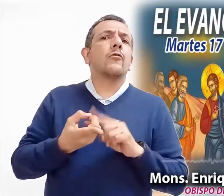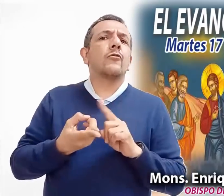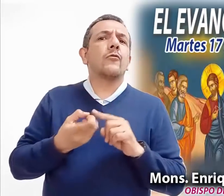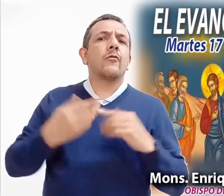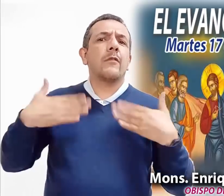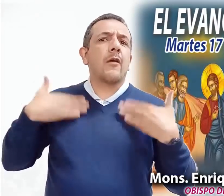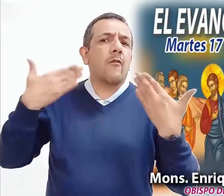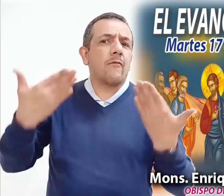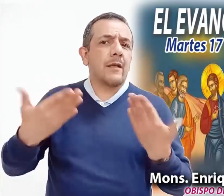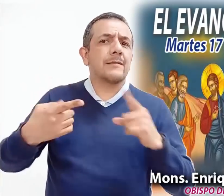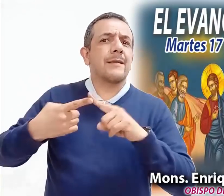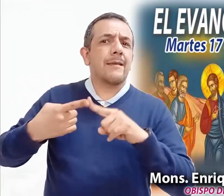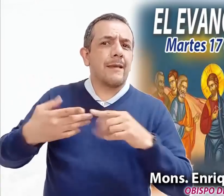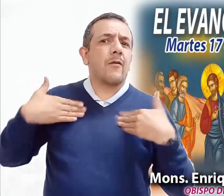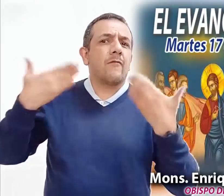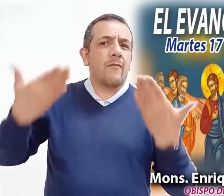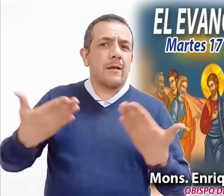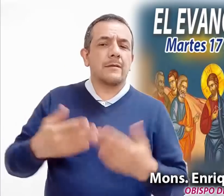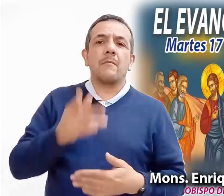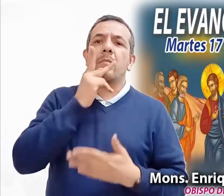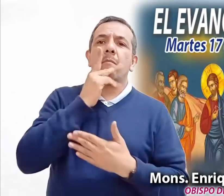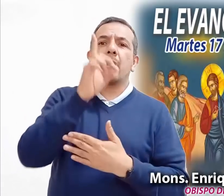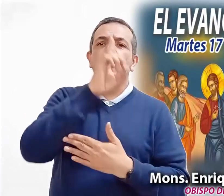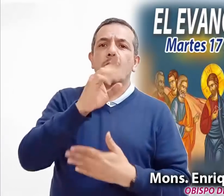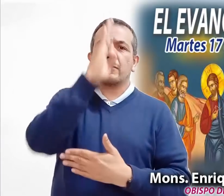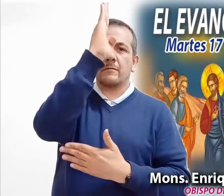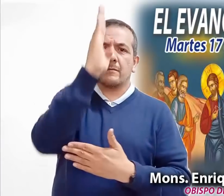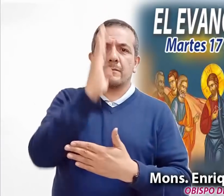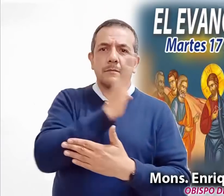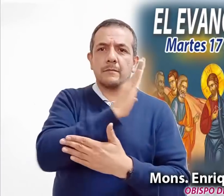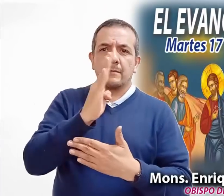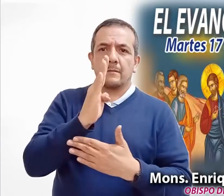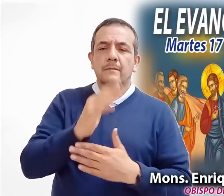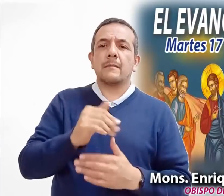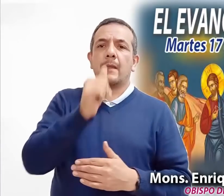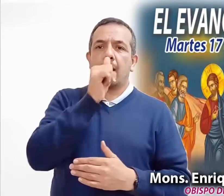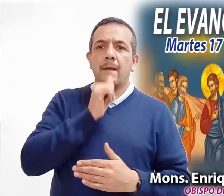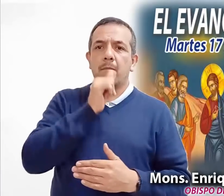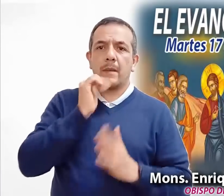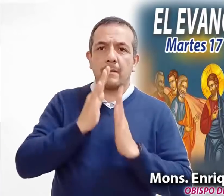El Señor te bendiga en nombre del Padre, y del Hijo, y del Espíritu Santo.